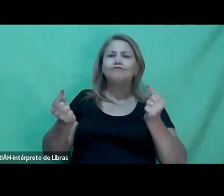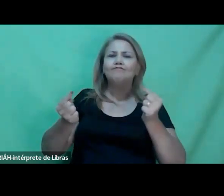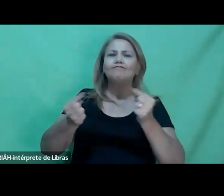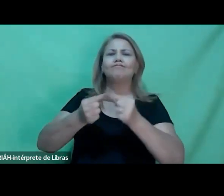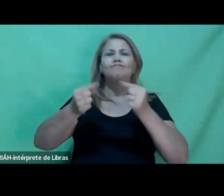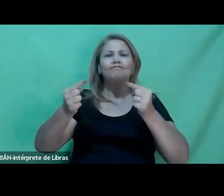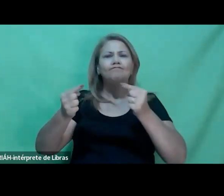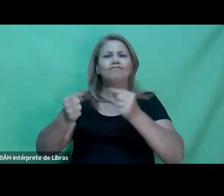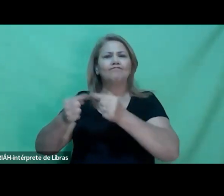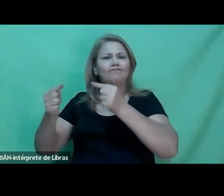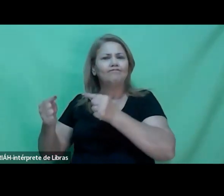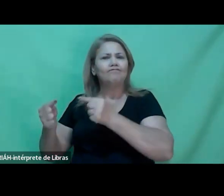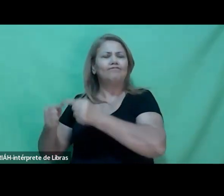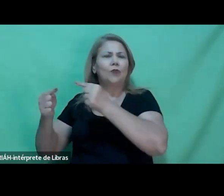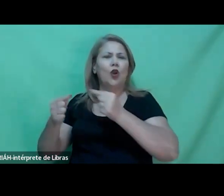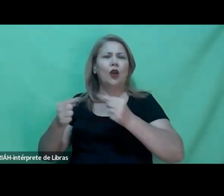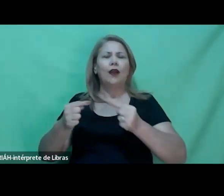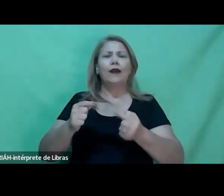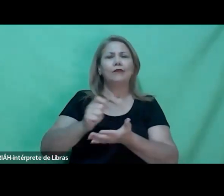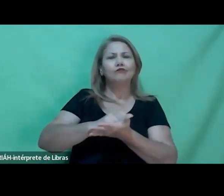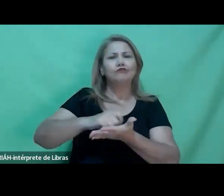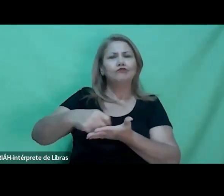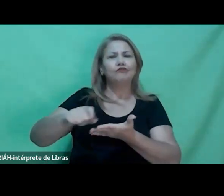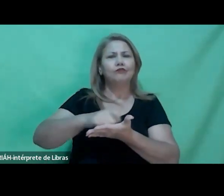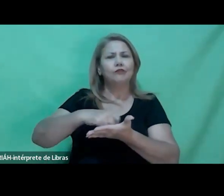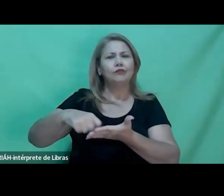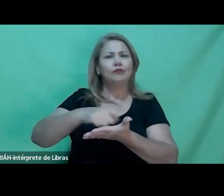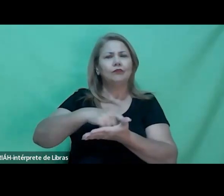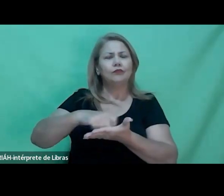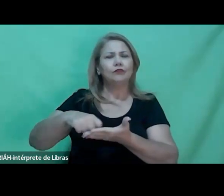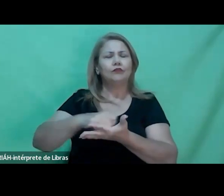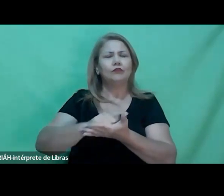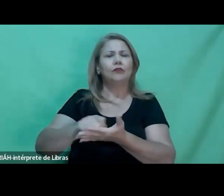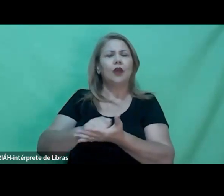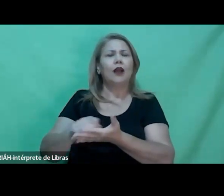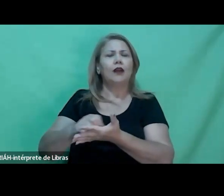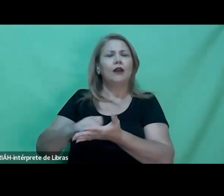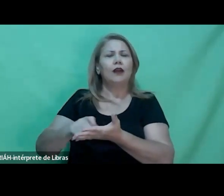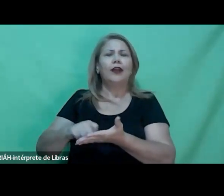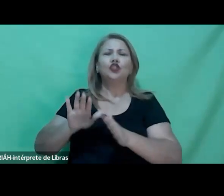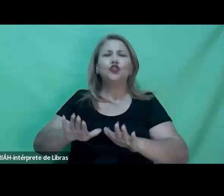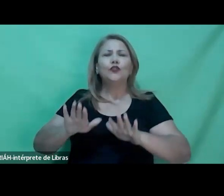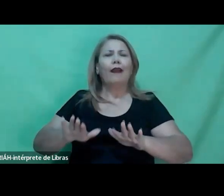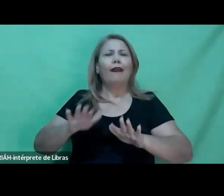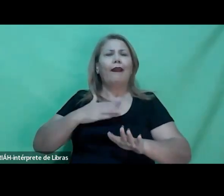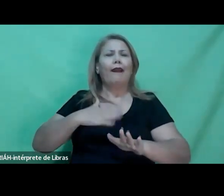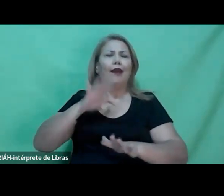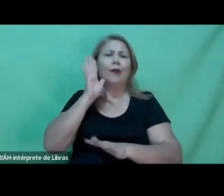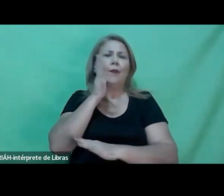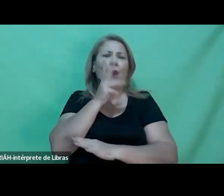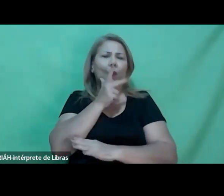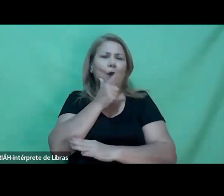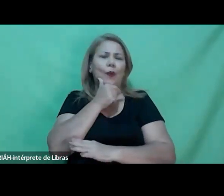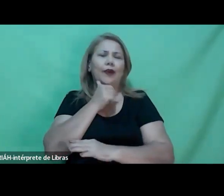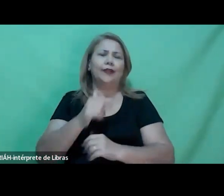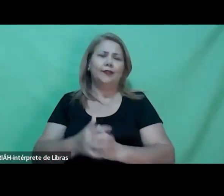que puede ser un poco lento le permita a uno sin tener que decirle al que está proyectando la película un momentito pare allí